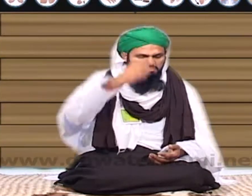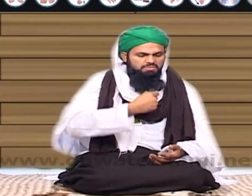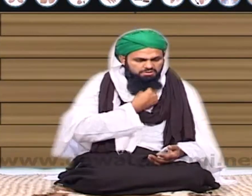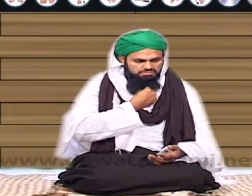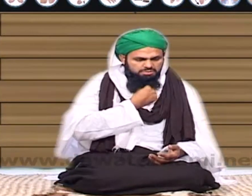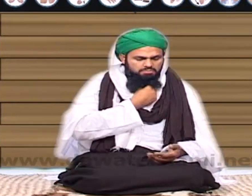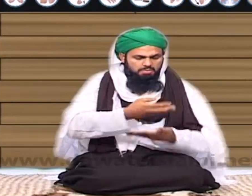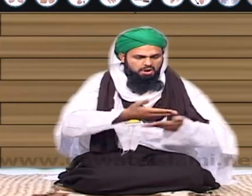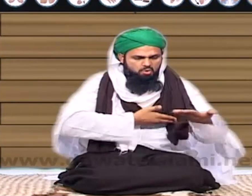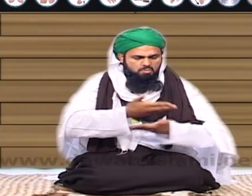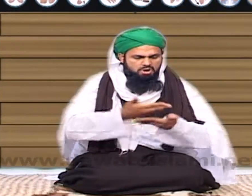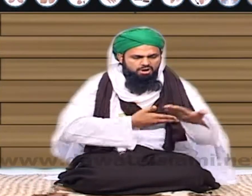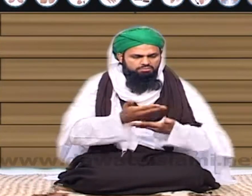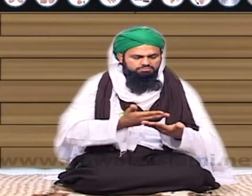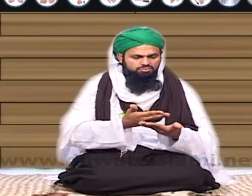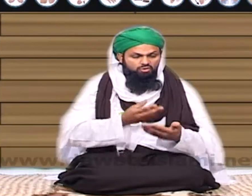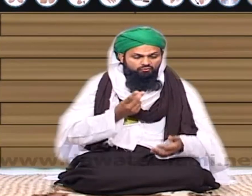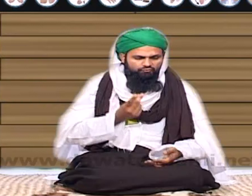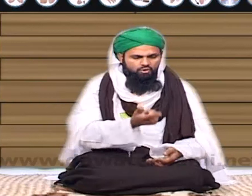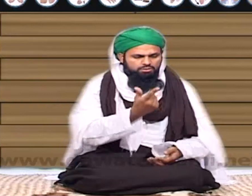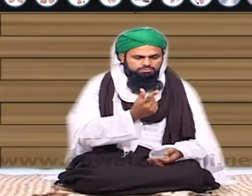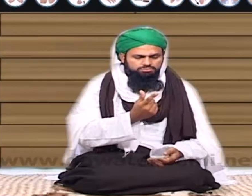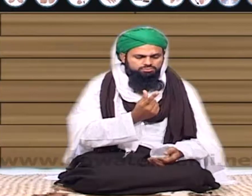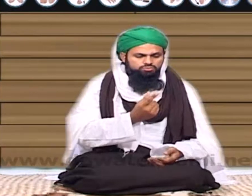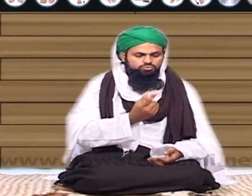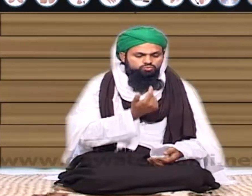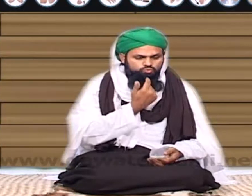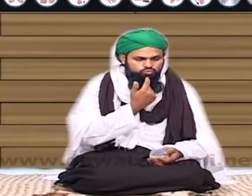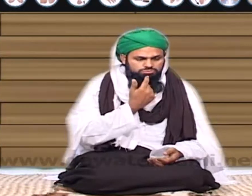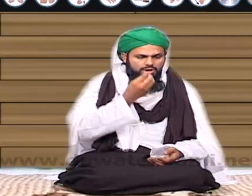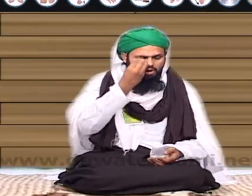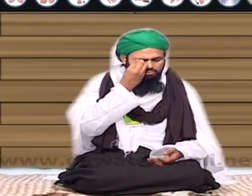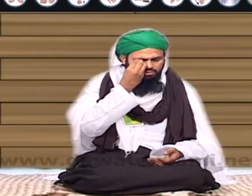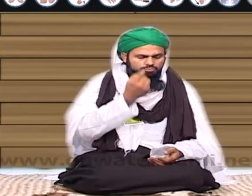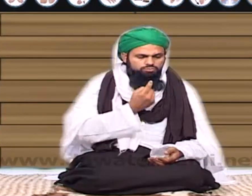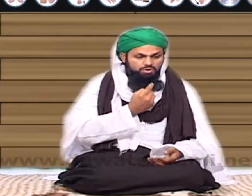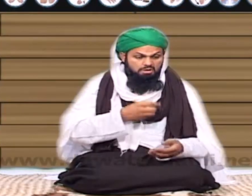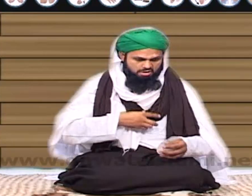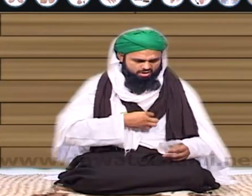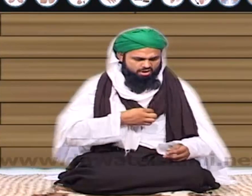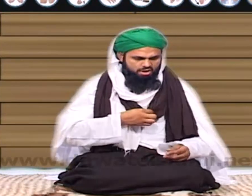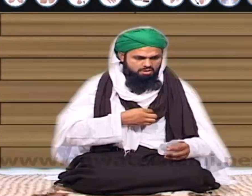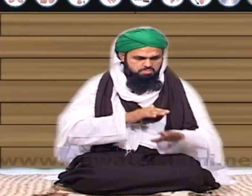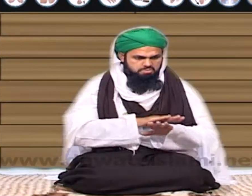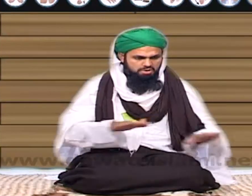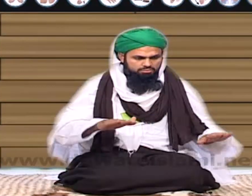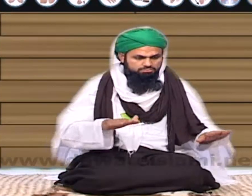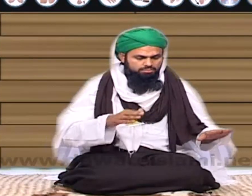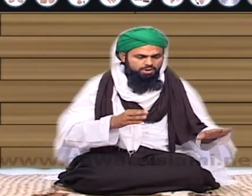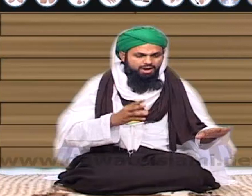ہمارا بیپاری بالکل بے کھٹک بے دھڑک قسم کھاتا ہے. خدا کی قسم کپڑا تار تار ہو جائے گا، اس کا